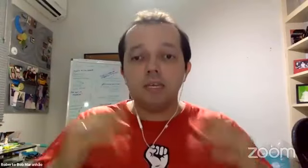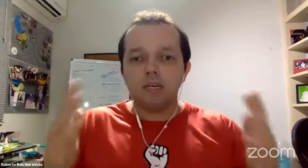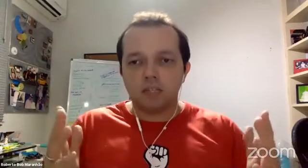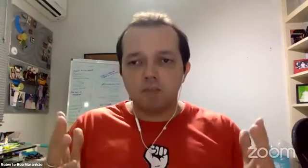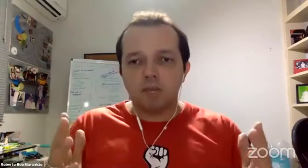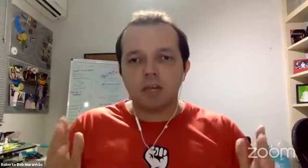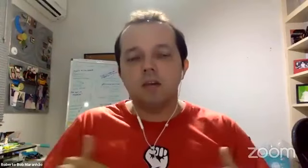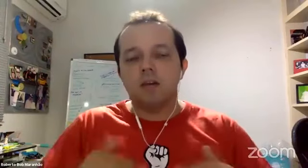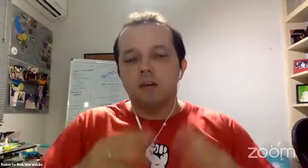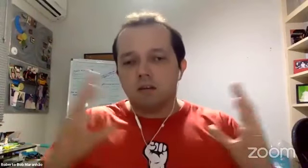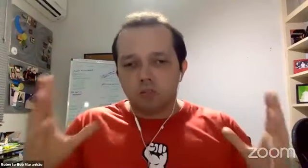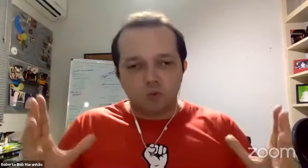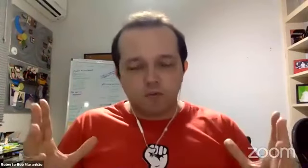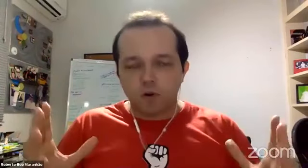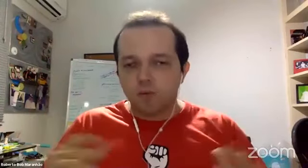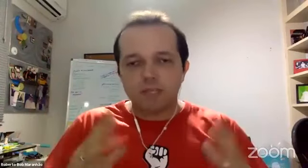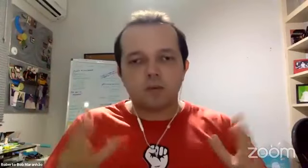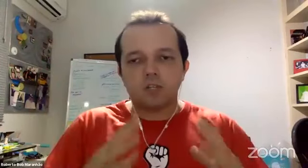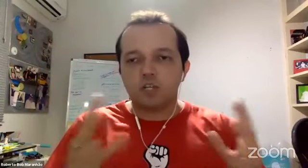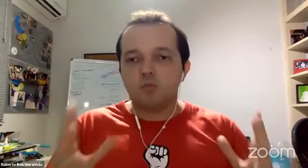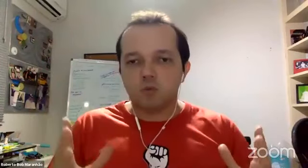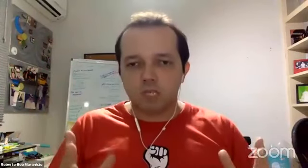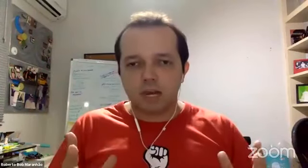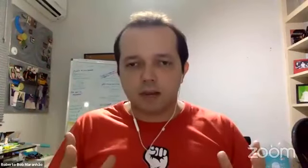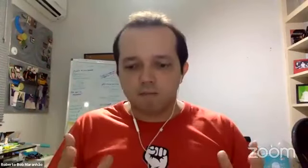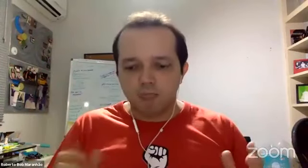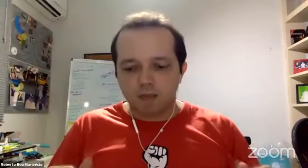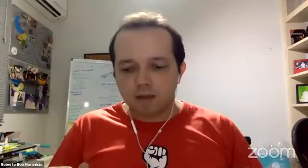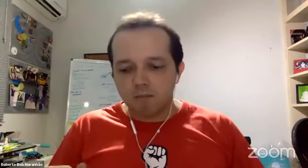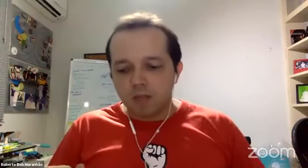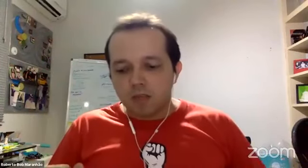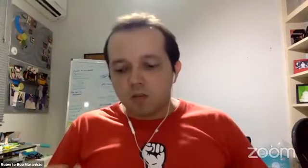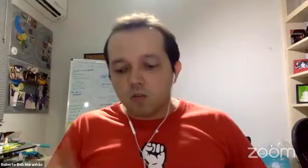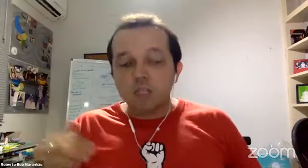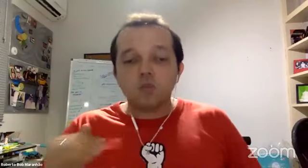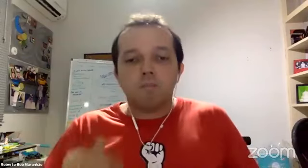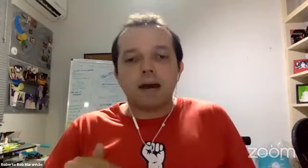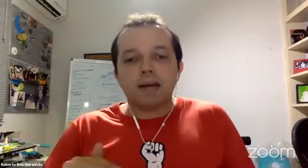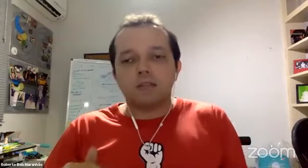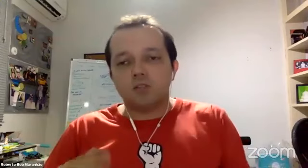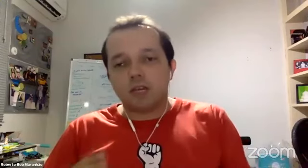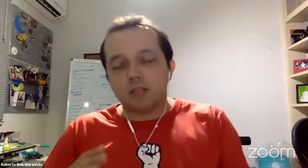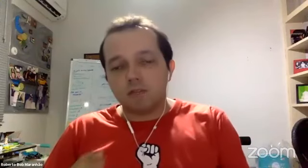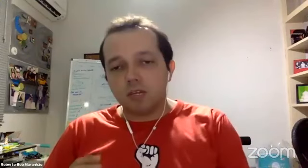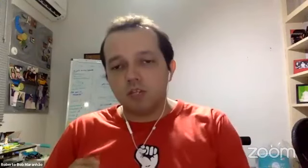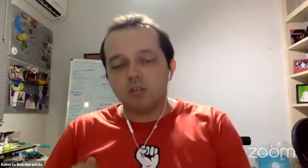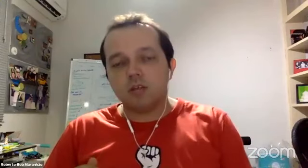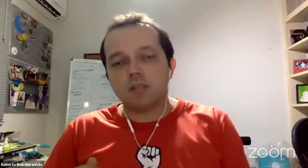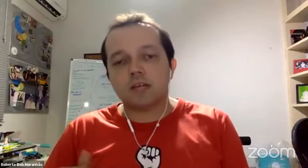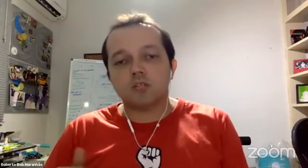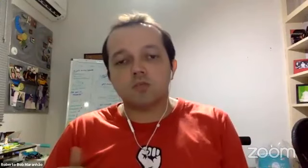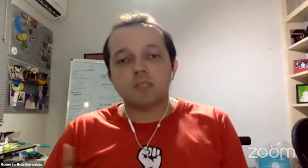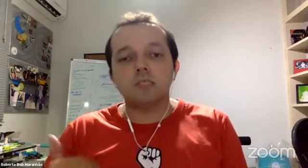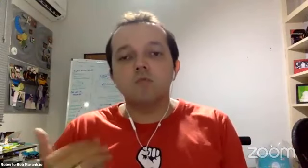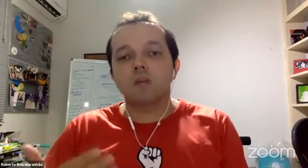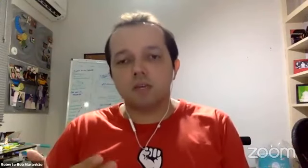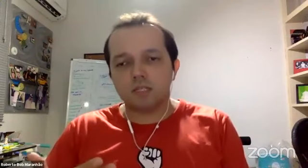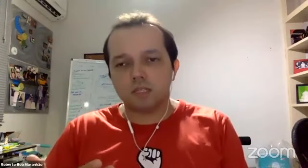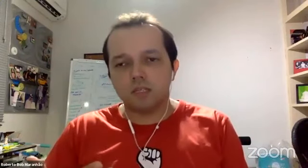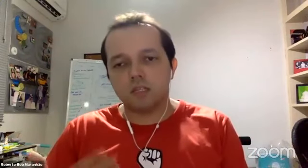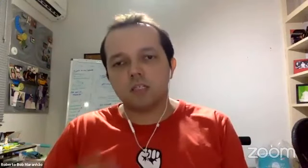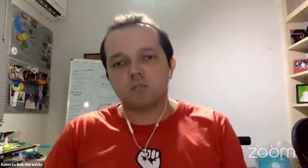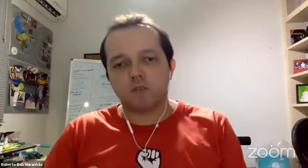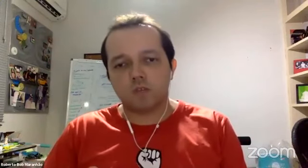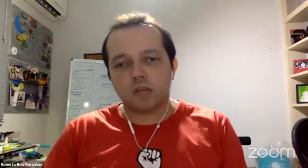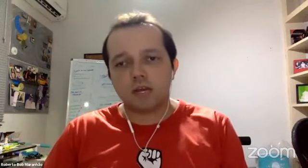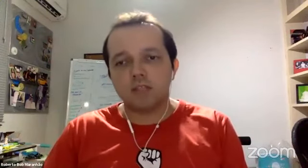Fortaleza e também, de uma forma mais abrangente, para o Ceará. Tá? Então, isso impacta diretamente na questão da